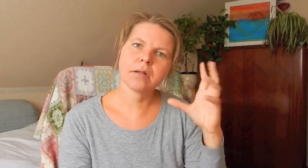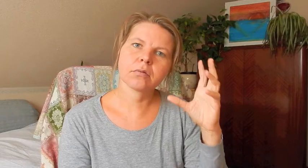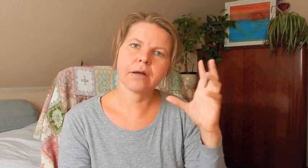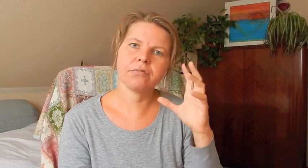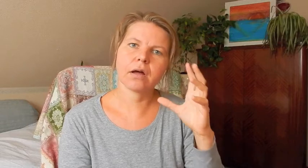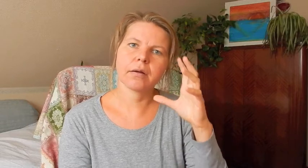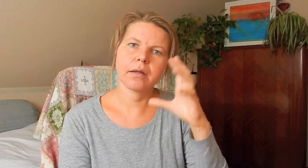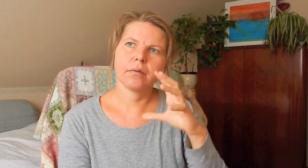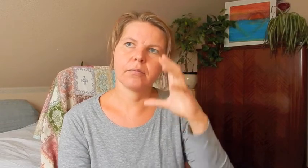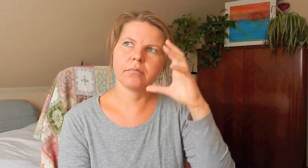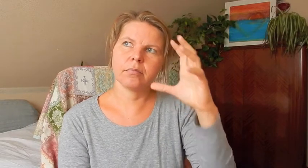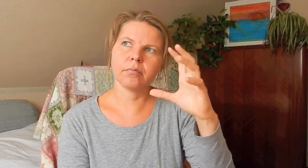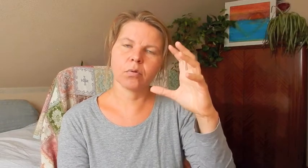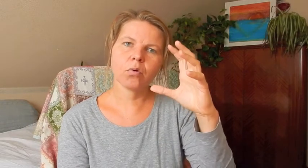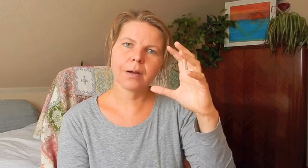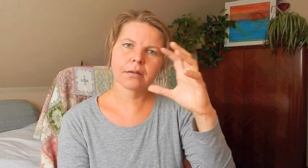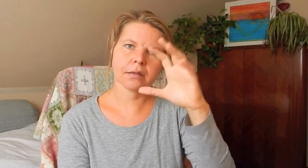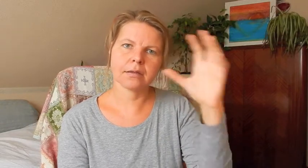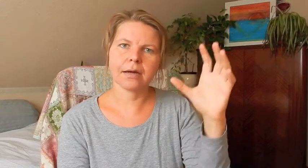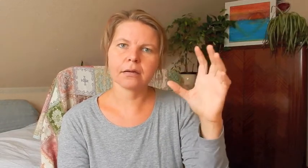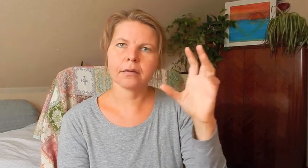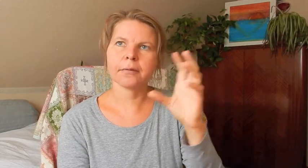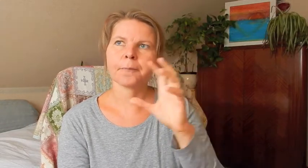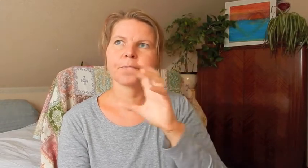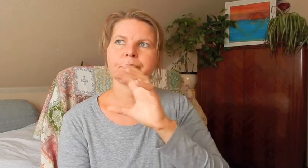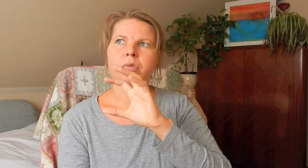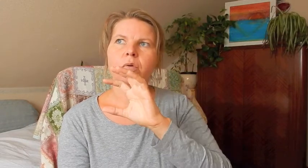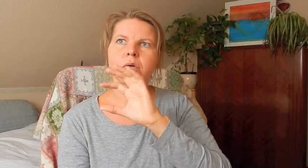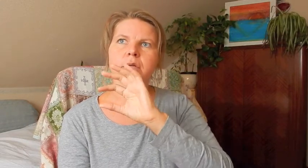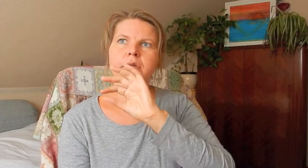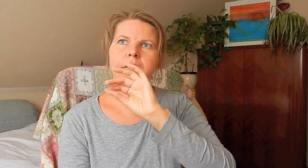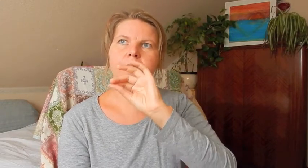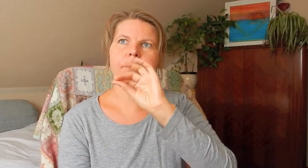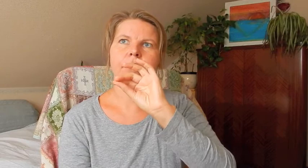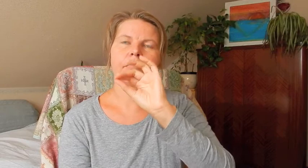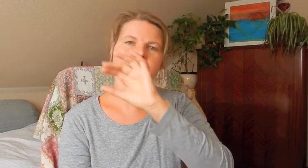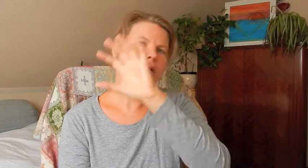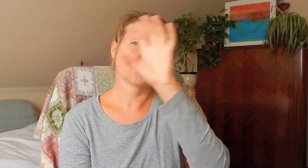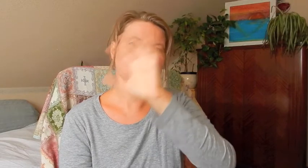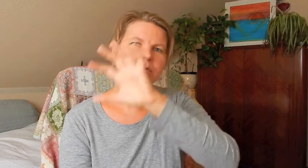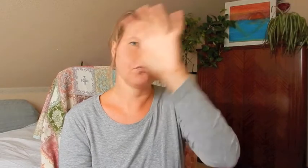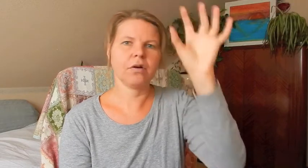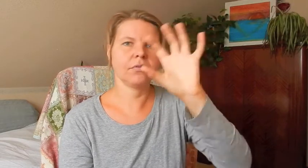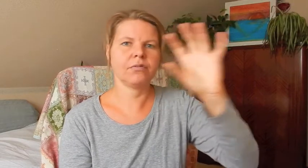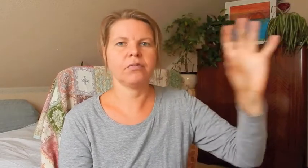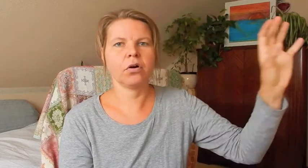so einfach beobachten die Gedanken und ja, ich stelle mir mal vor, wie sie wie Wolken